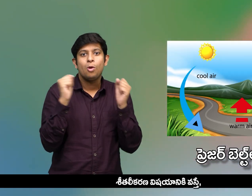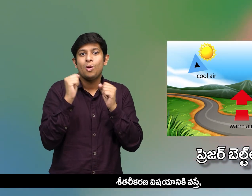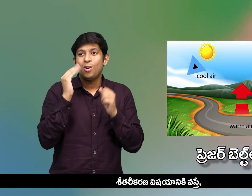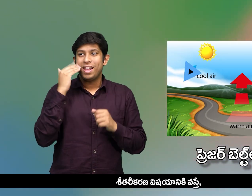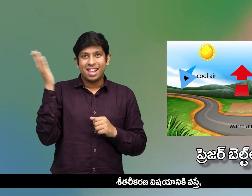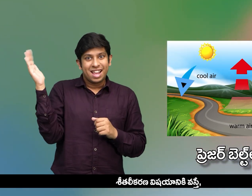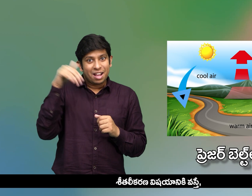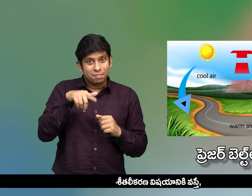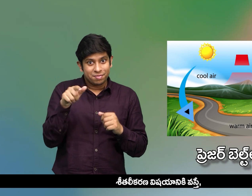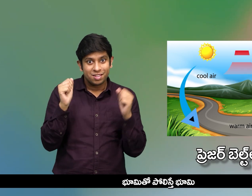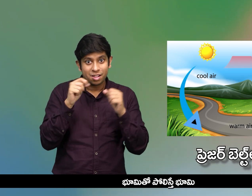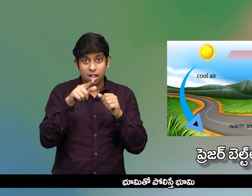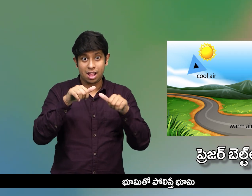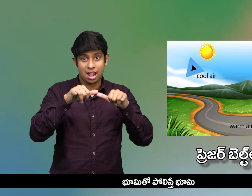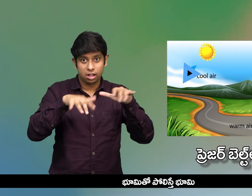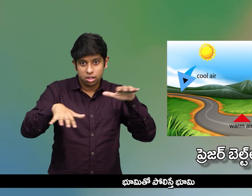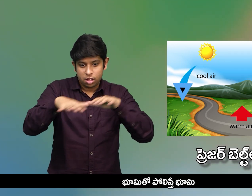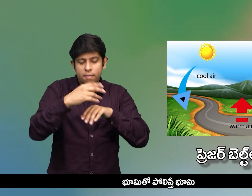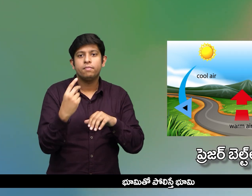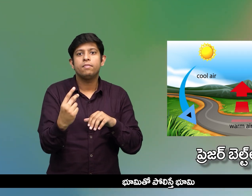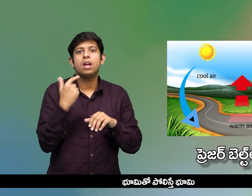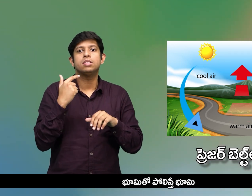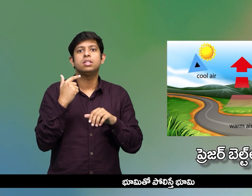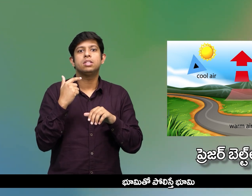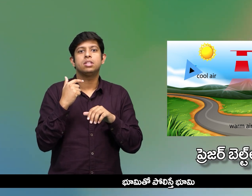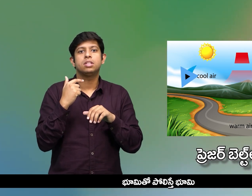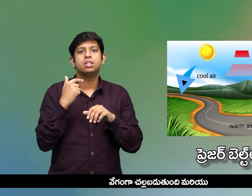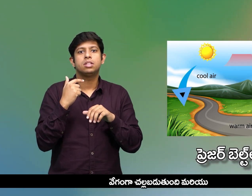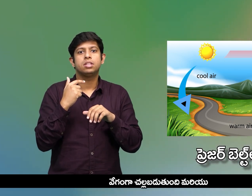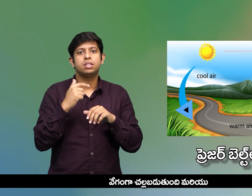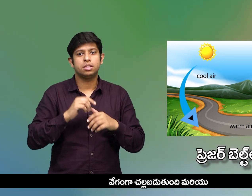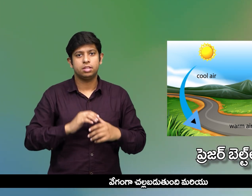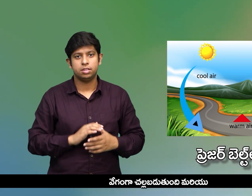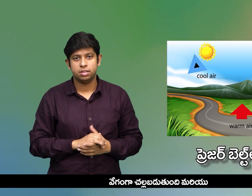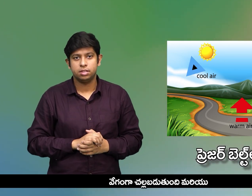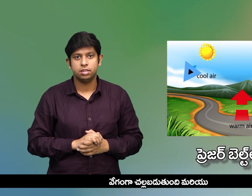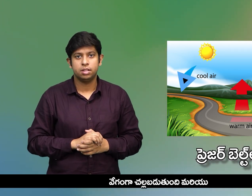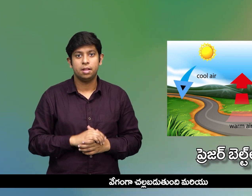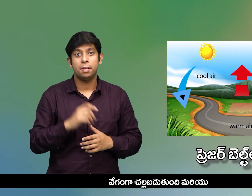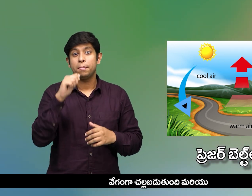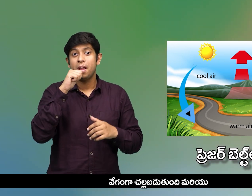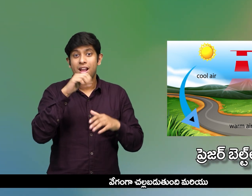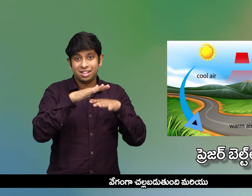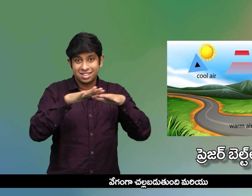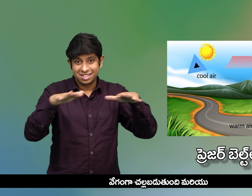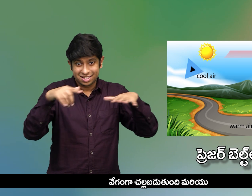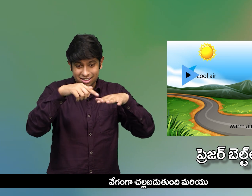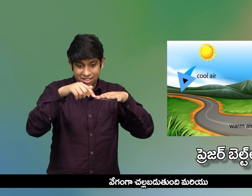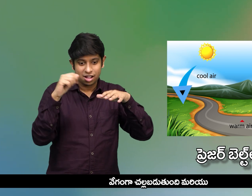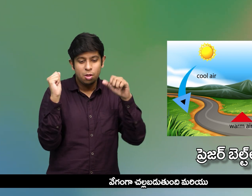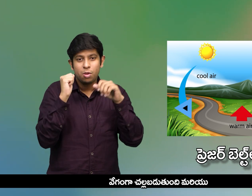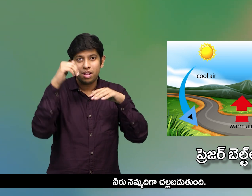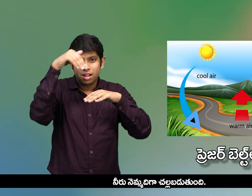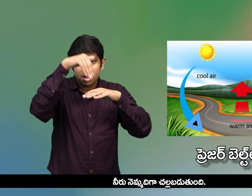వస్తే భూమితో పోలిస్తే భూమి వేగంగా చల్లబడుతుంది మరియు